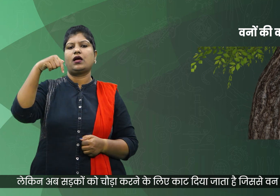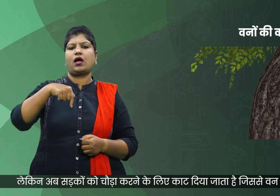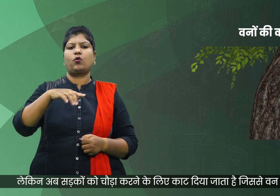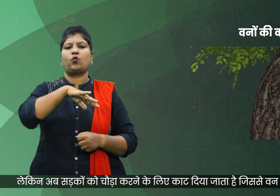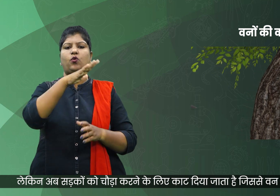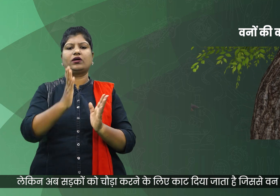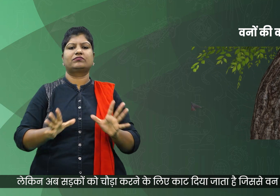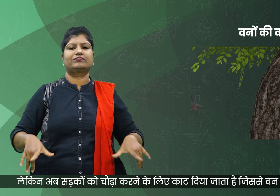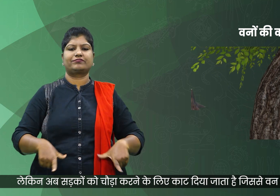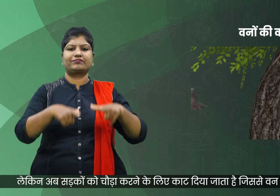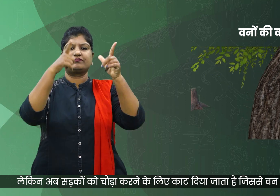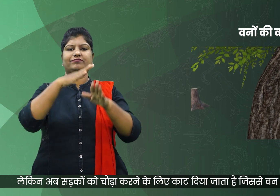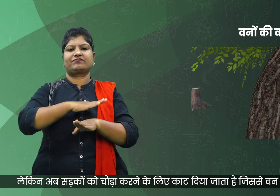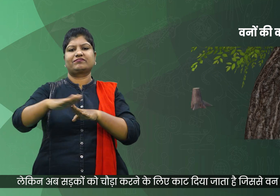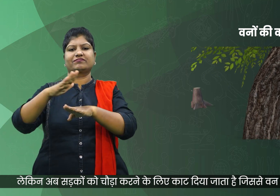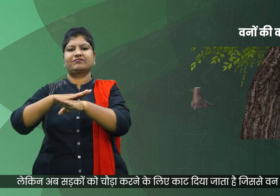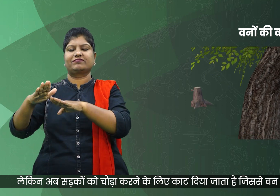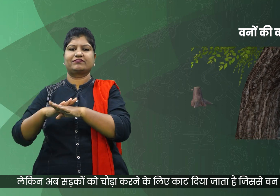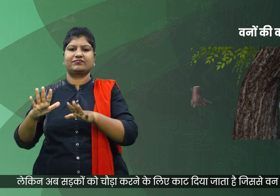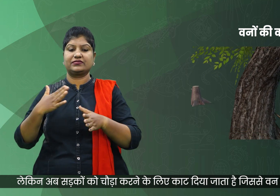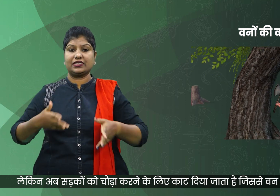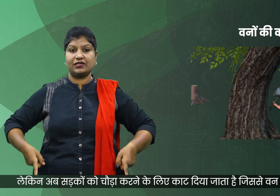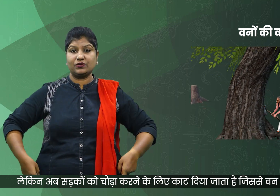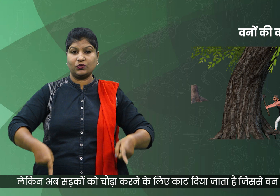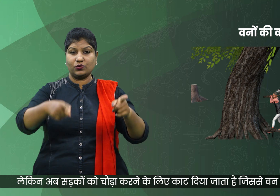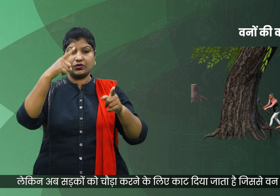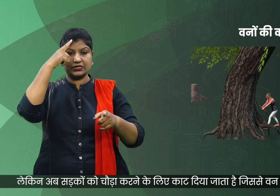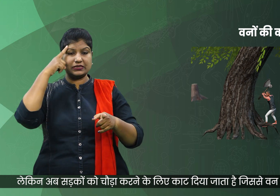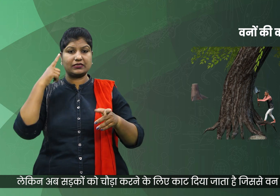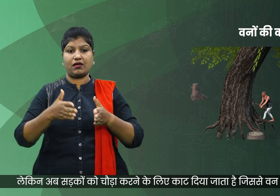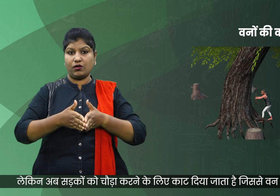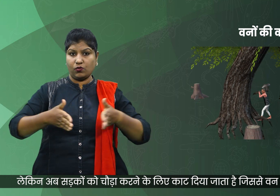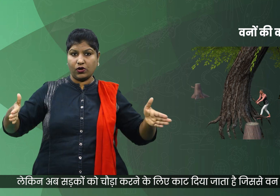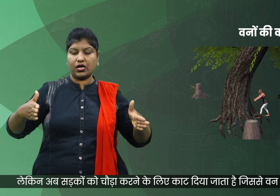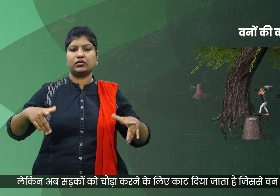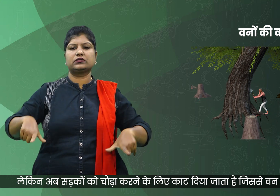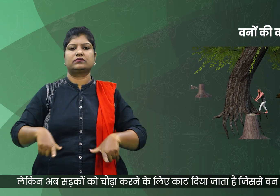चोड़ा करने के लिए काट दिये जाते है। जिससे वनक्षेत्र कम हो जाता